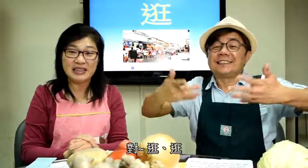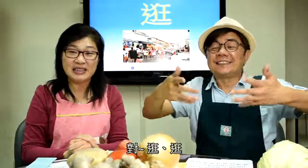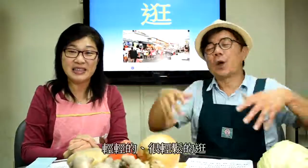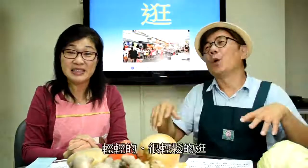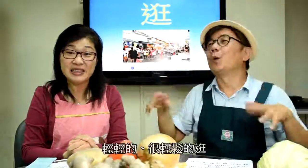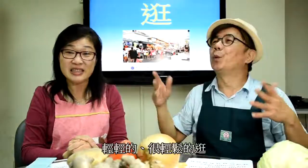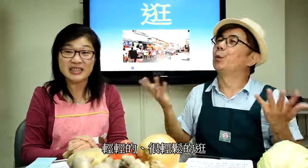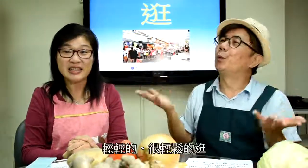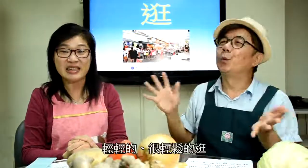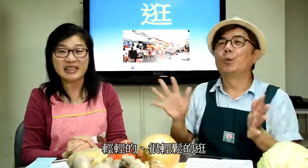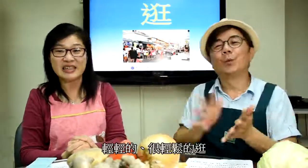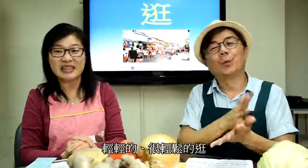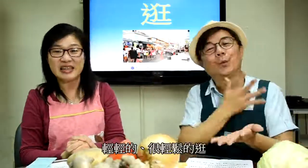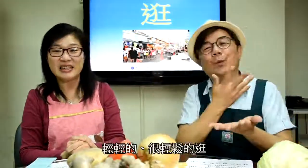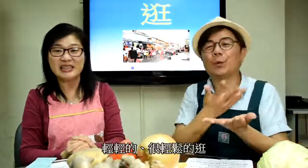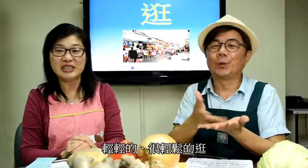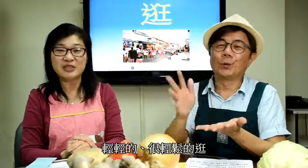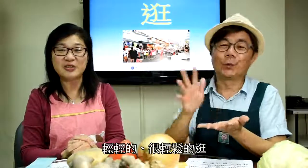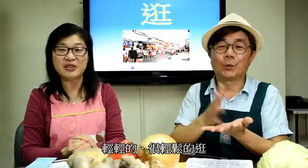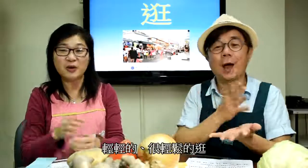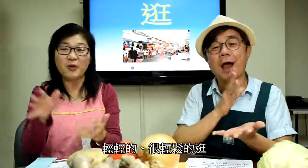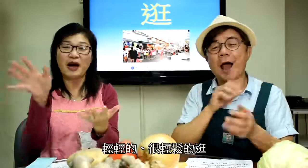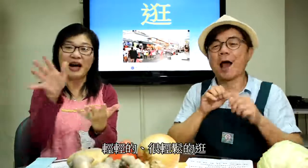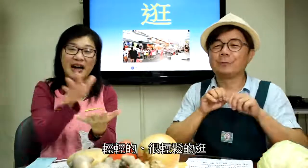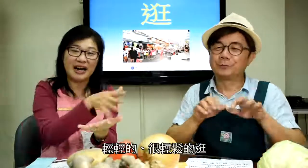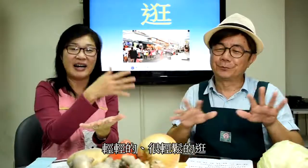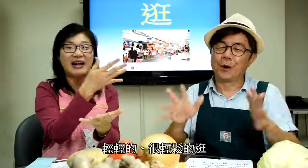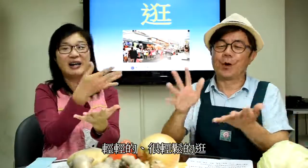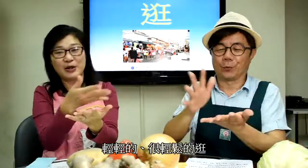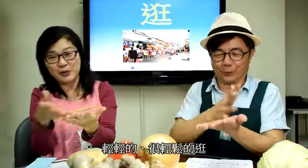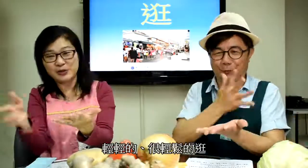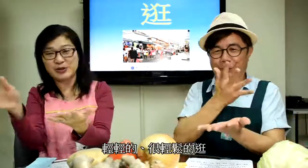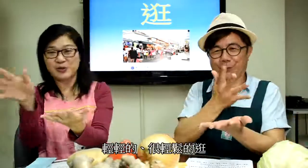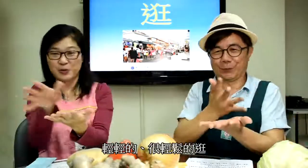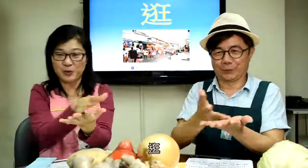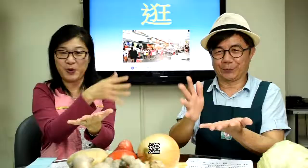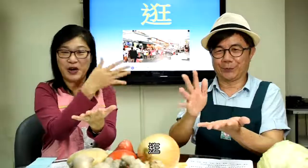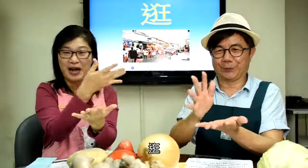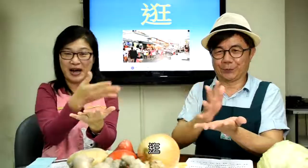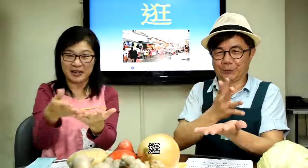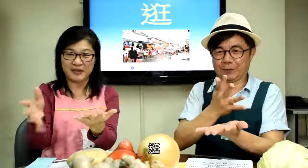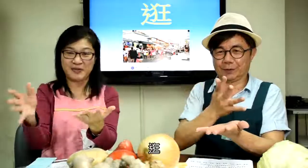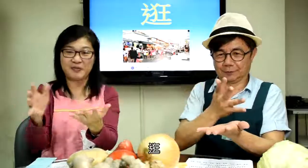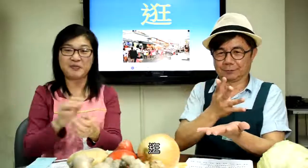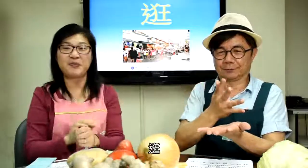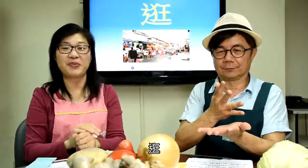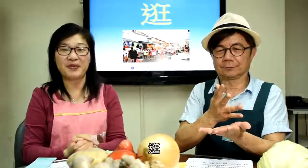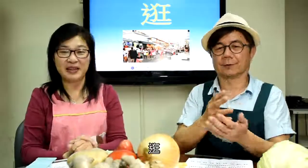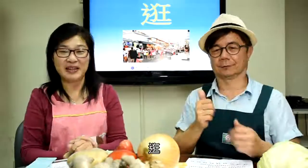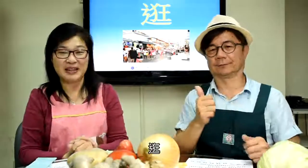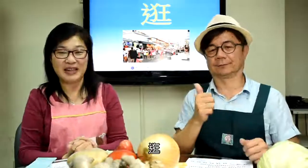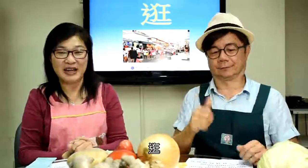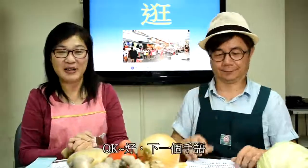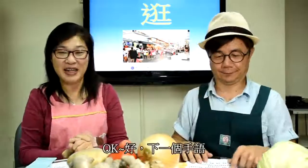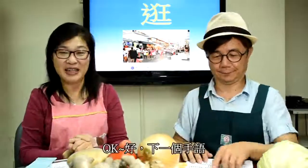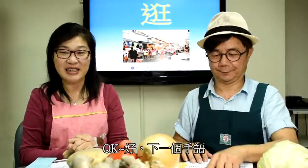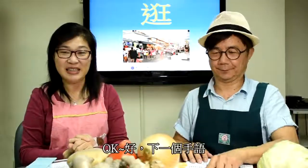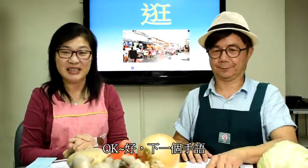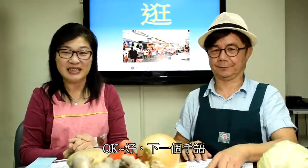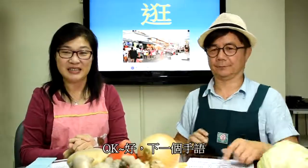轻轻的，很轻松的逛，逛。OK， 好，下